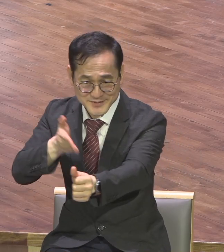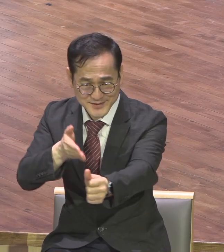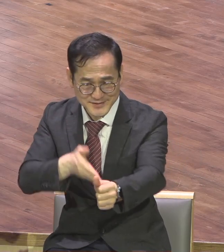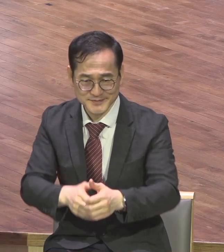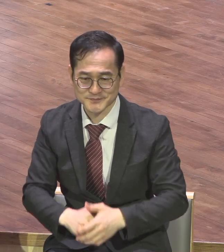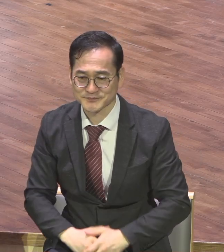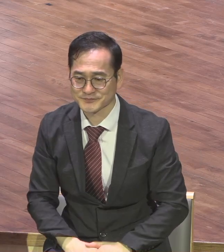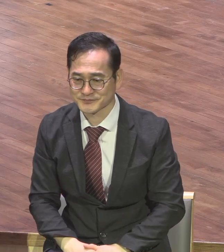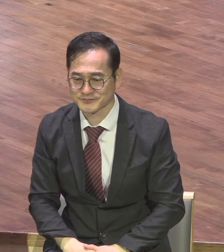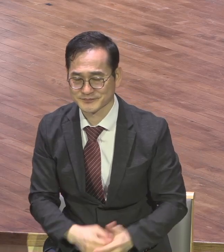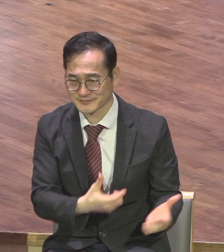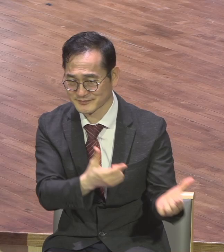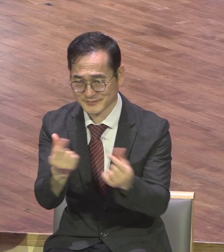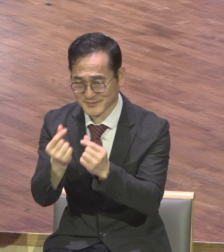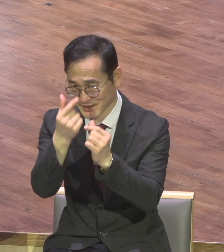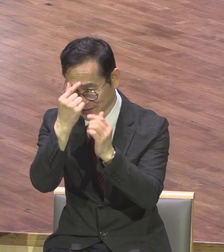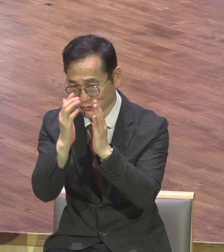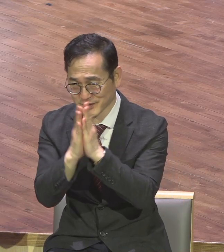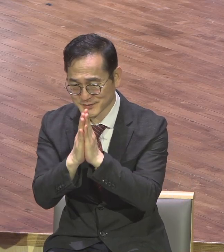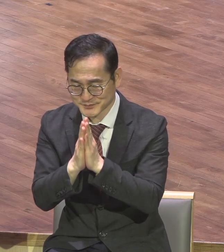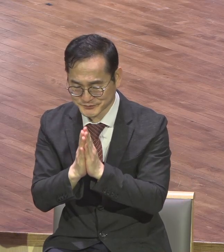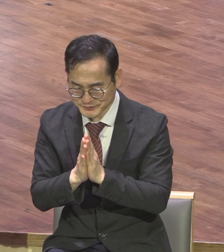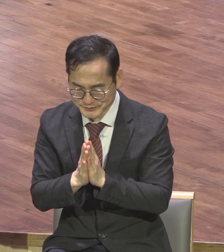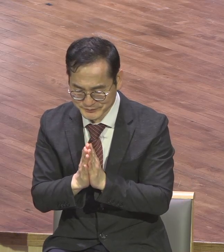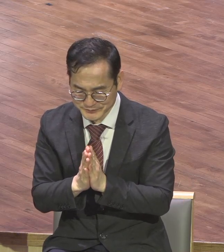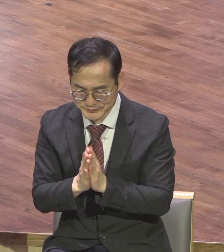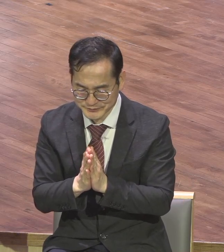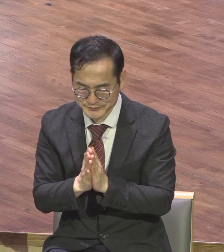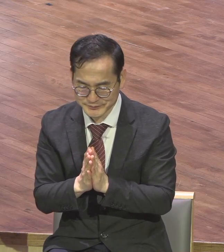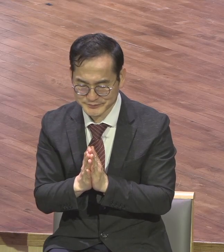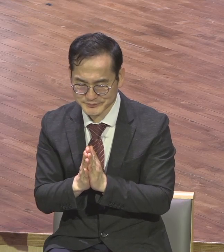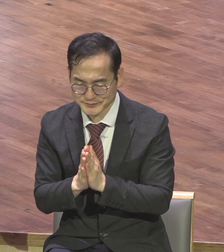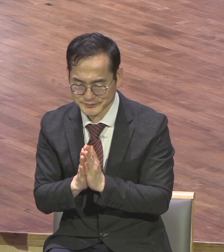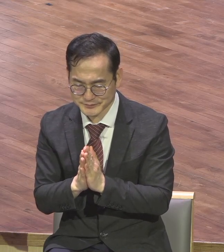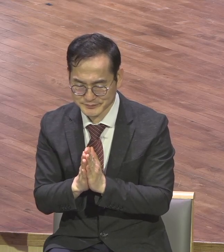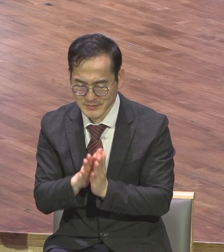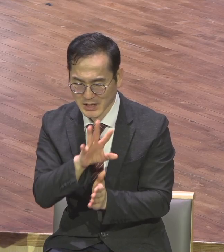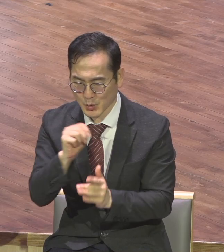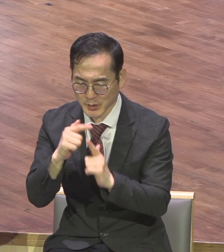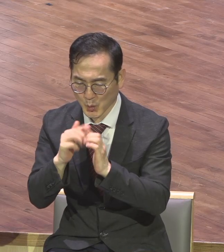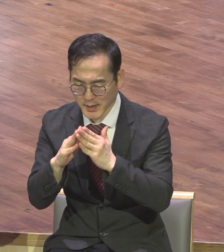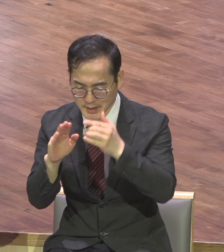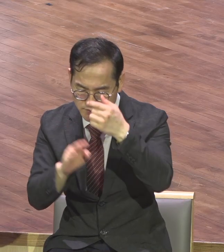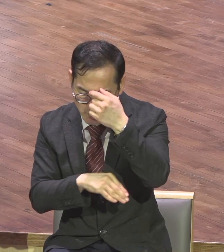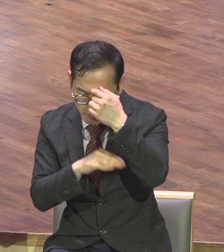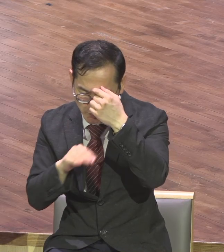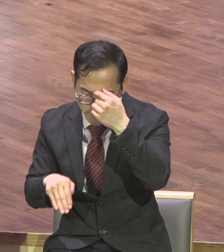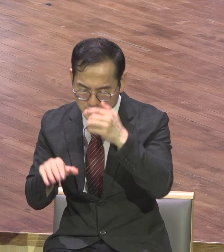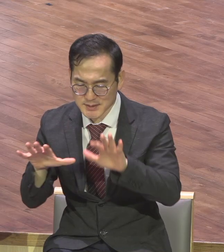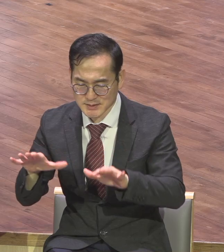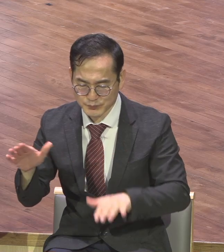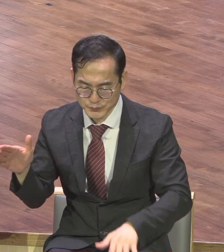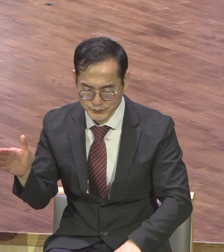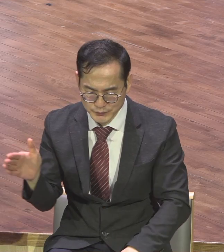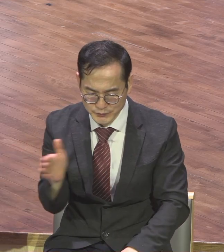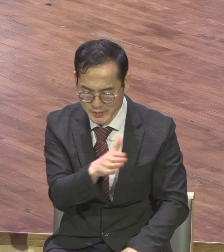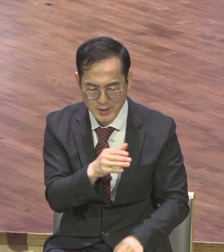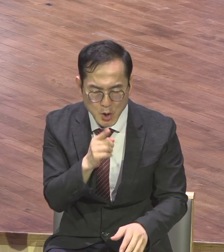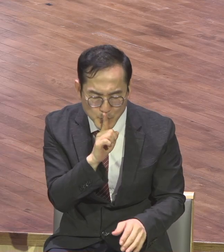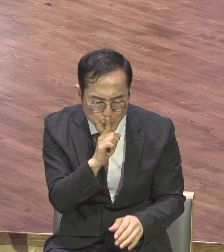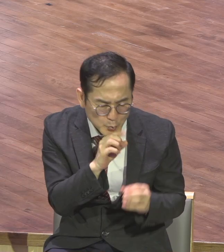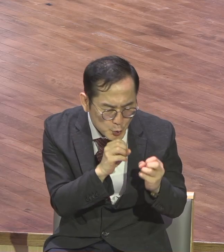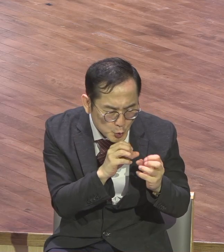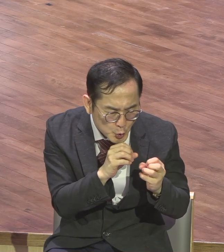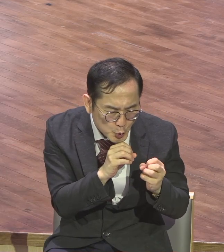축복합니다. 기도합시다. 아버지 하나님, 영계 모든 성도들 이제부터 속삭이는